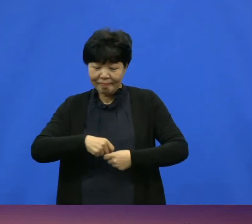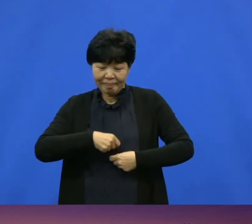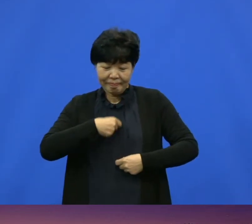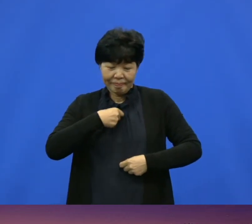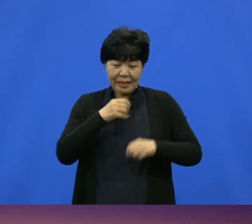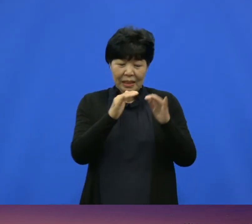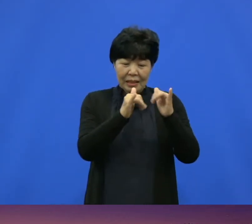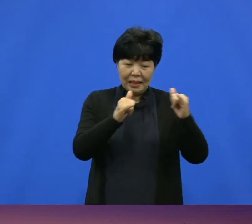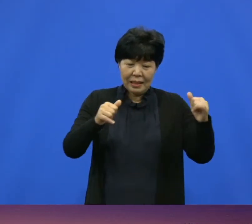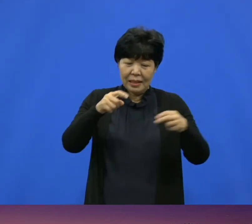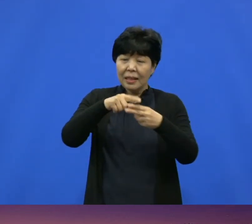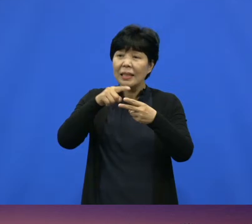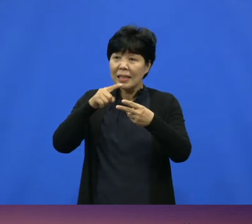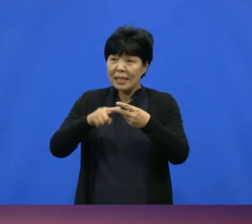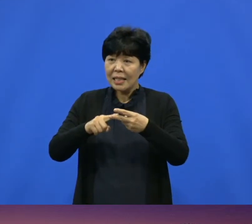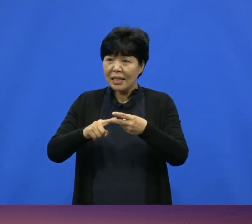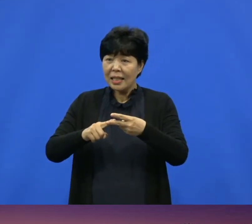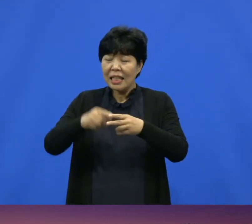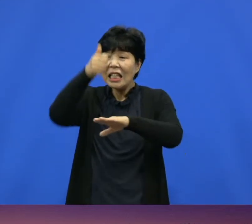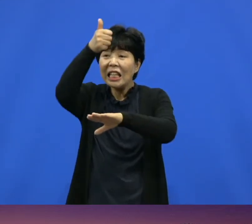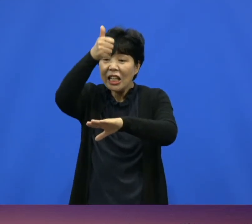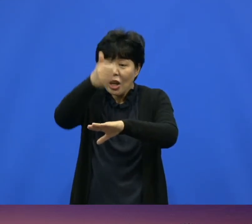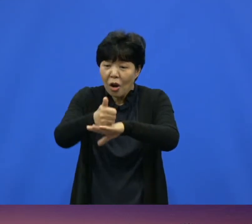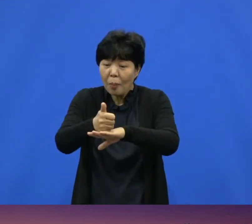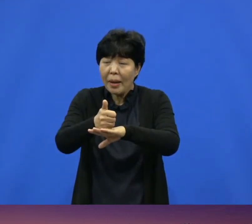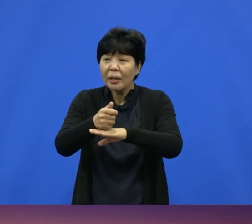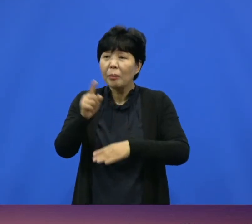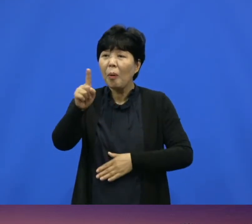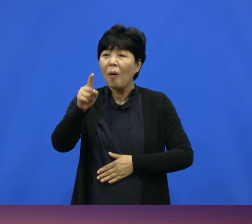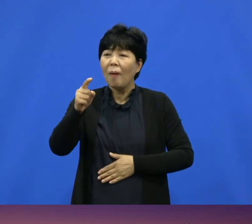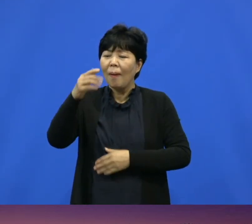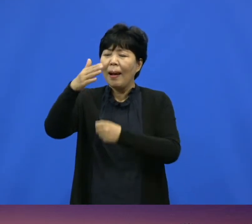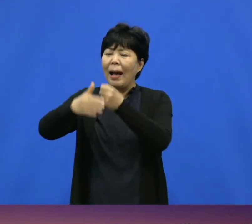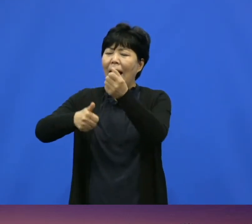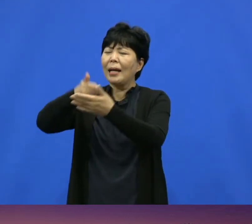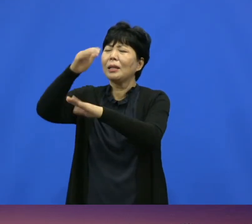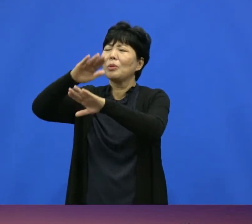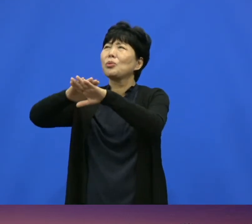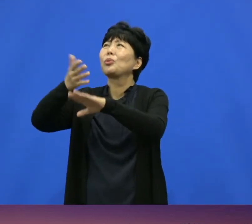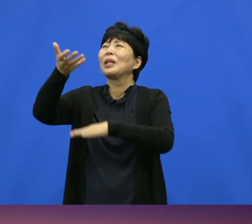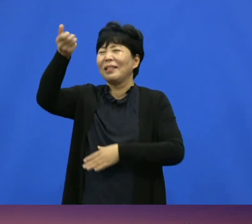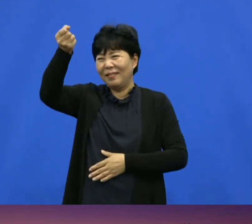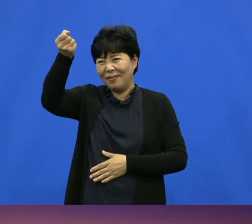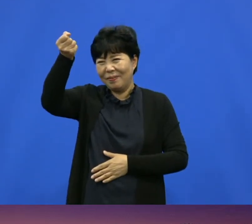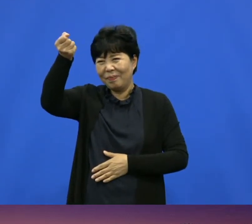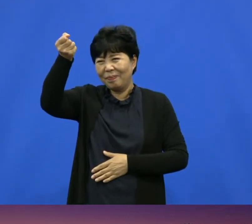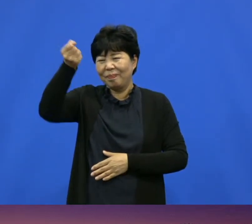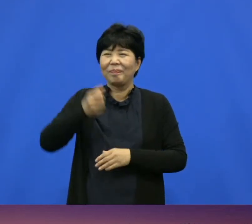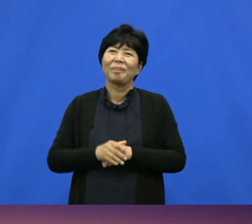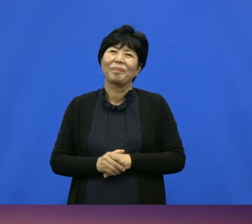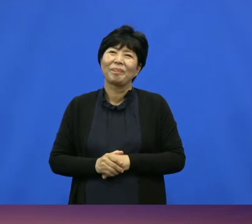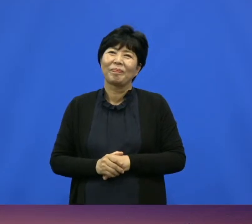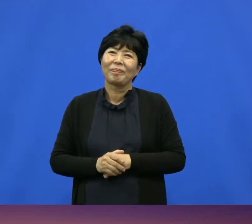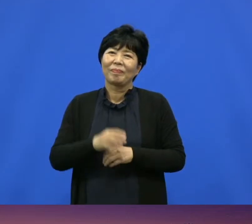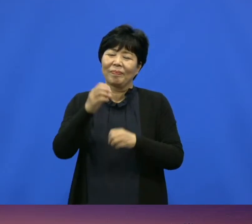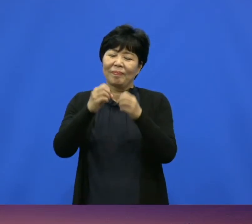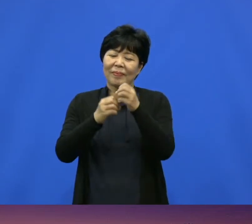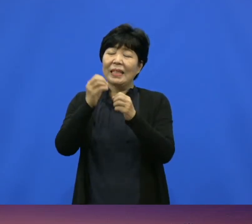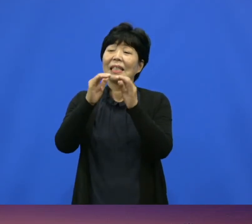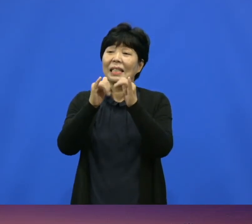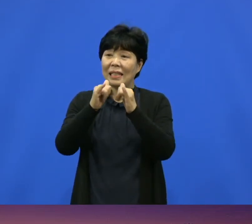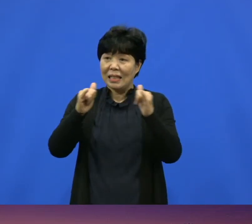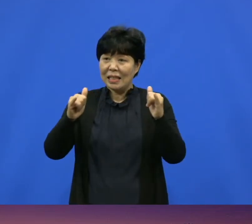모든 결말은 하나님의 손에 있다. 이 얘기를 하는 거예요. 하나님의 손끝에 있다는 겁니다. 시인이 그동안에는